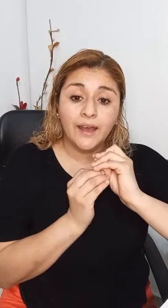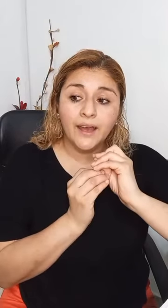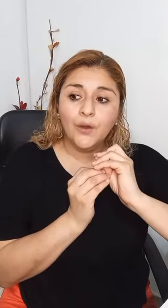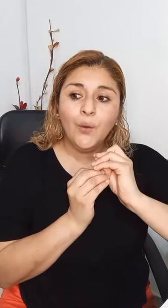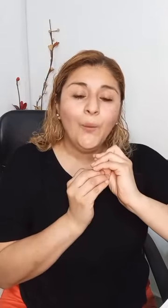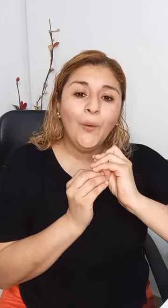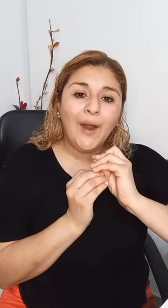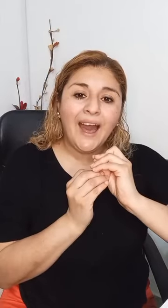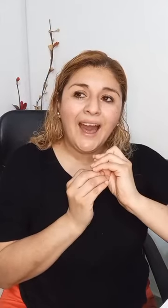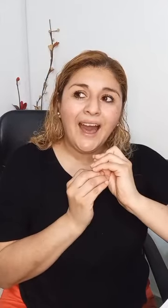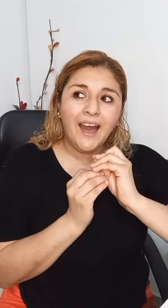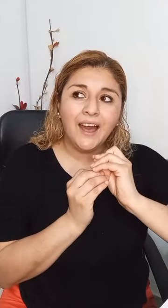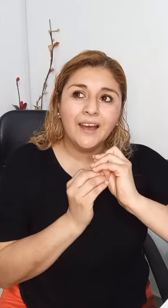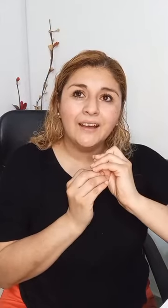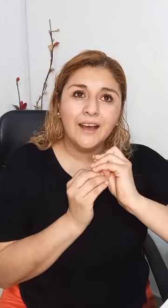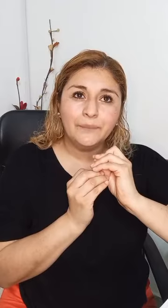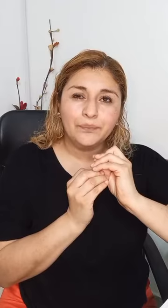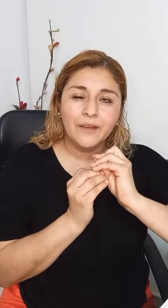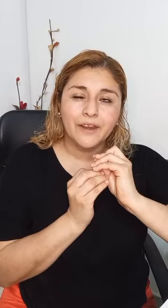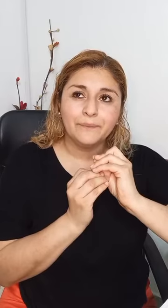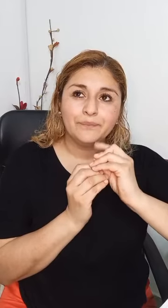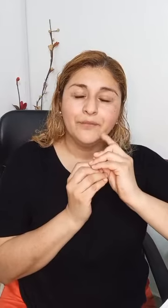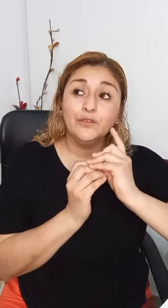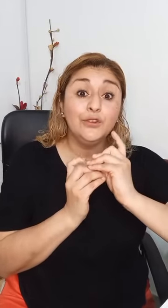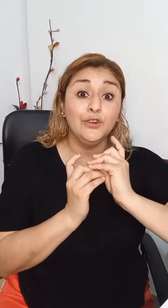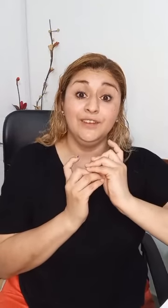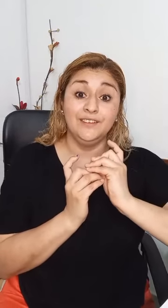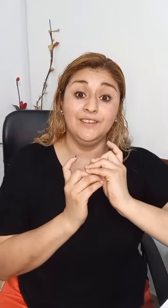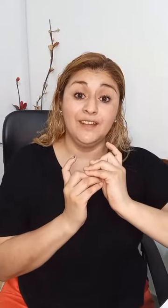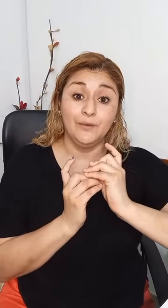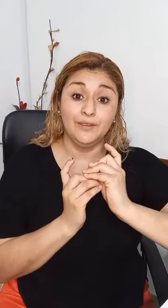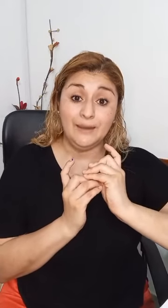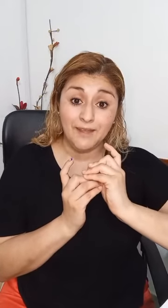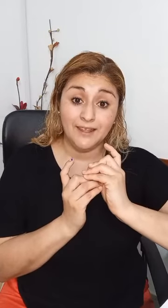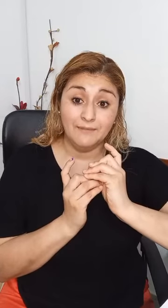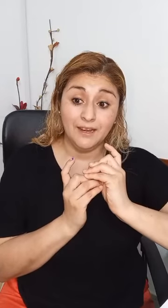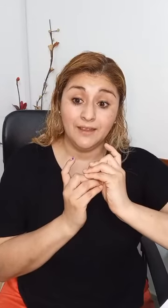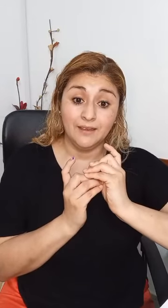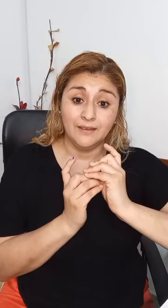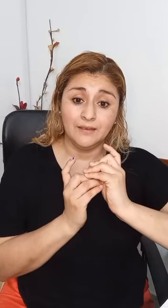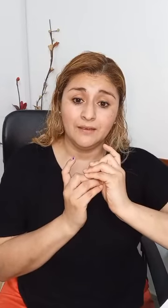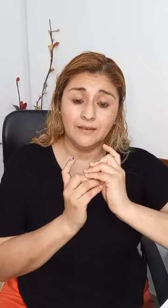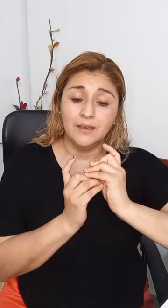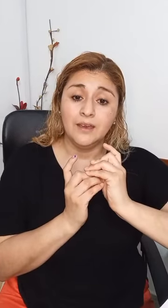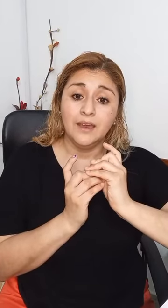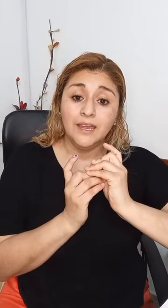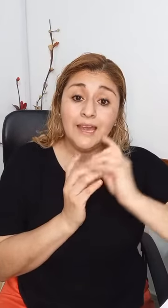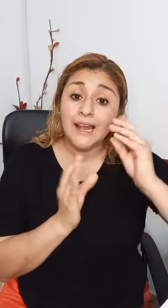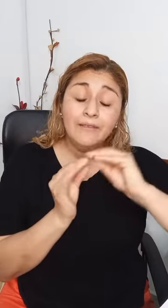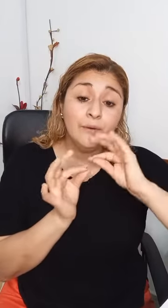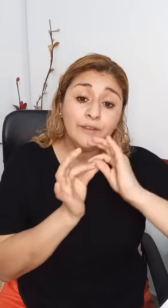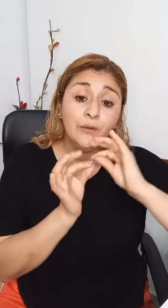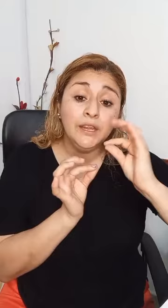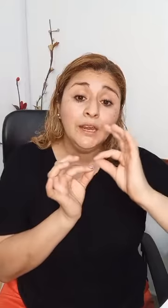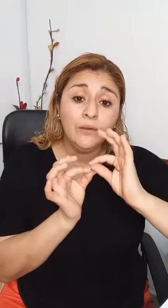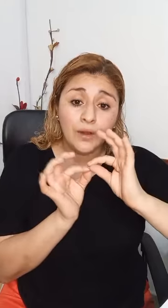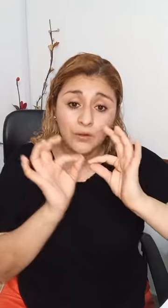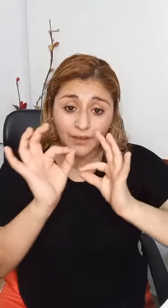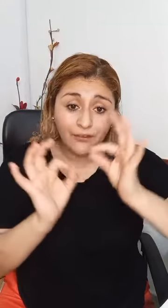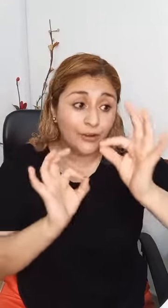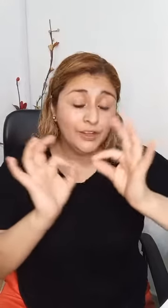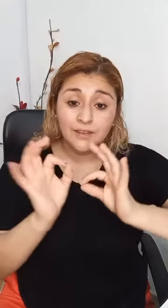ahora, ¿cómo? A ver, nosotros necesitamos cambiar de mirada. Y acá vamos a